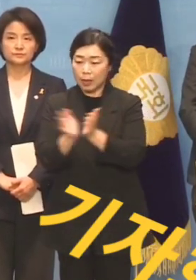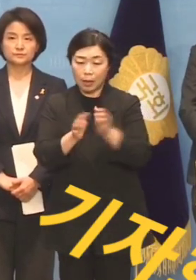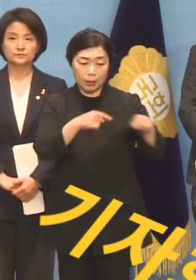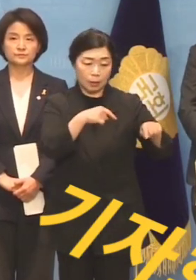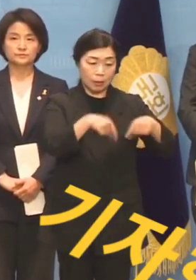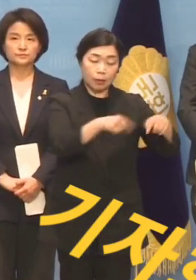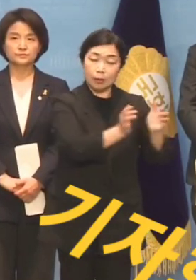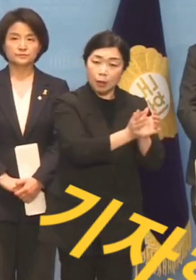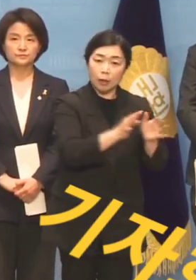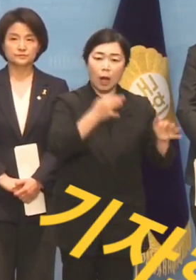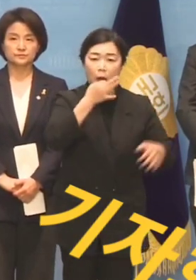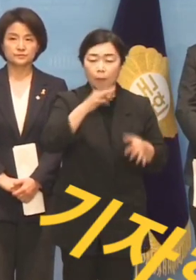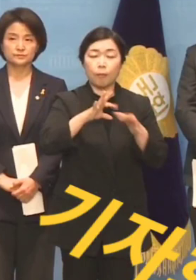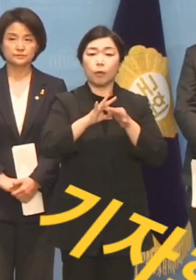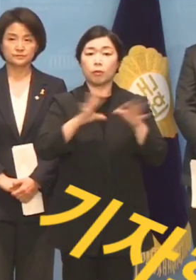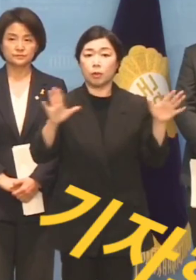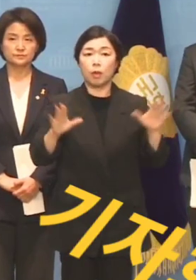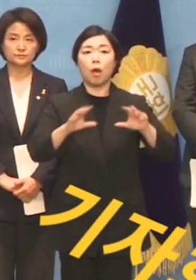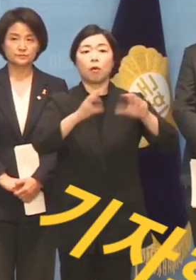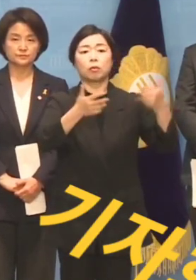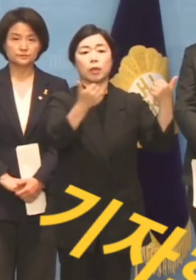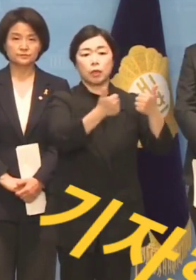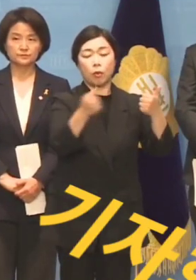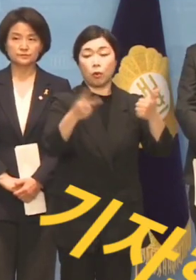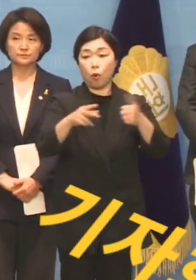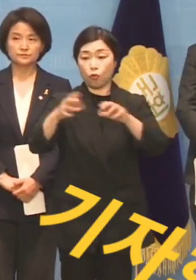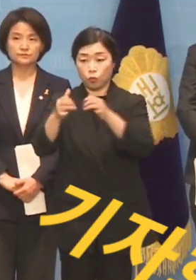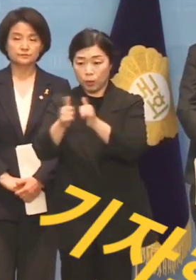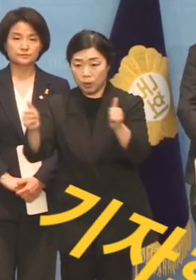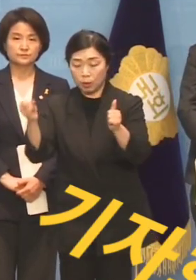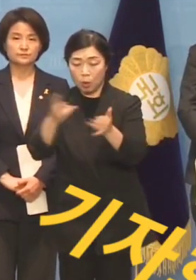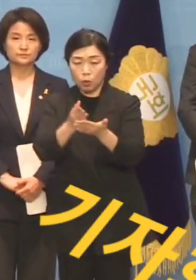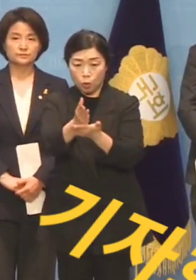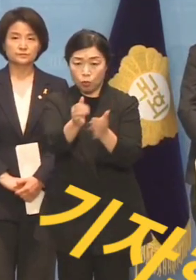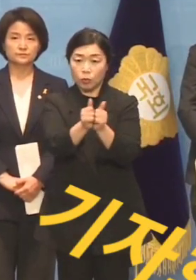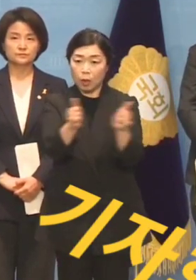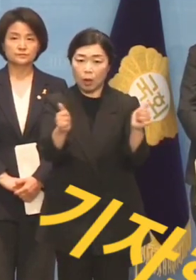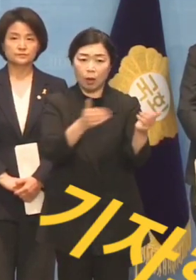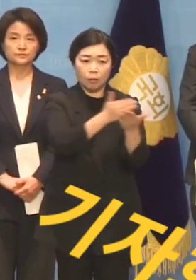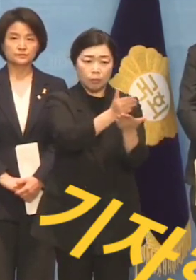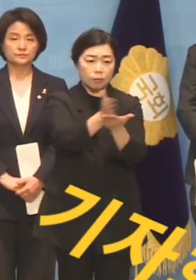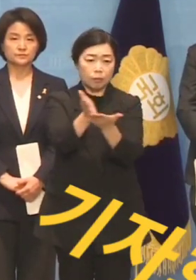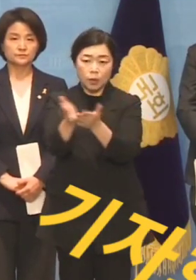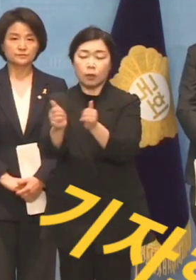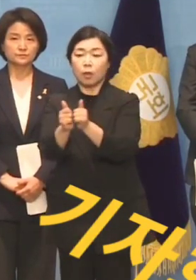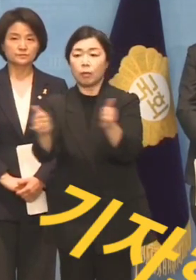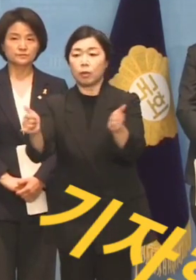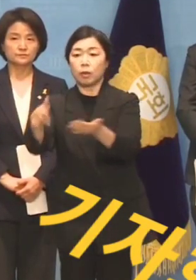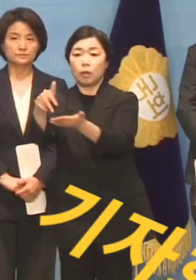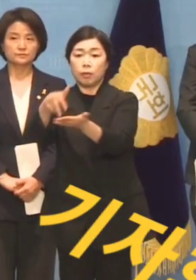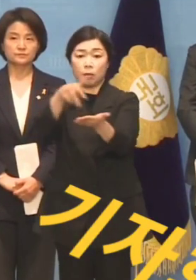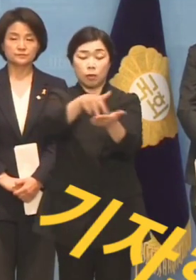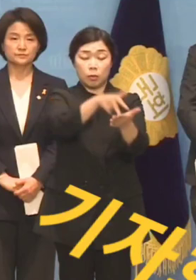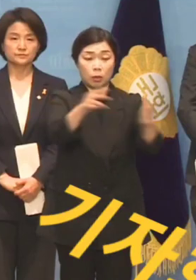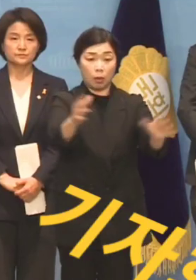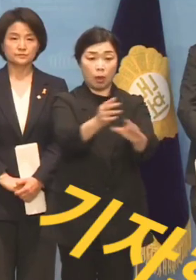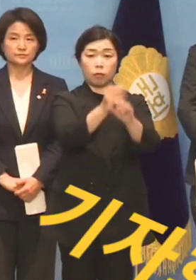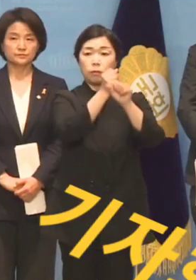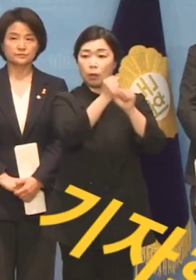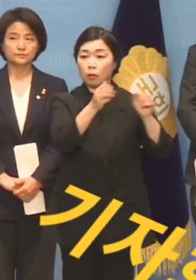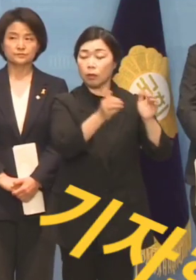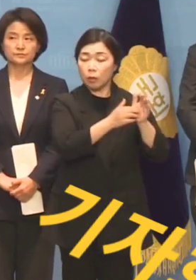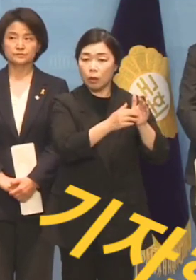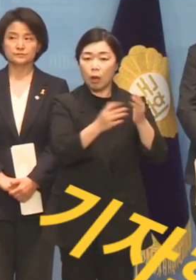이 국회의원들과 국민들과 또 전문가들, 언론인들이 갖고 있던 이런 다양한 생각들이 하나로